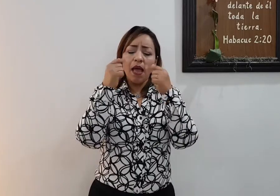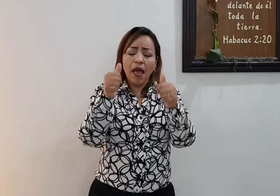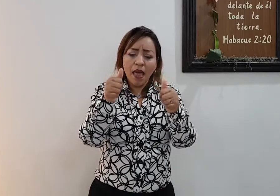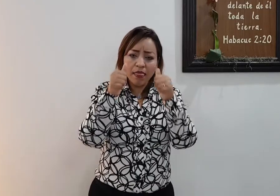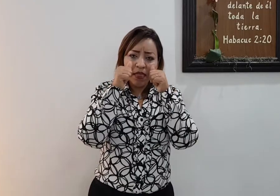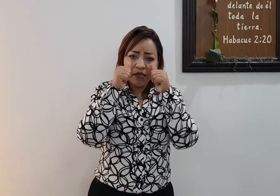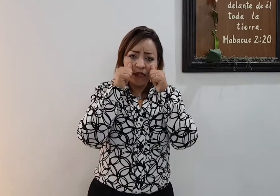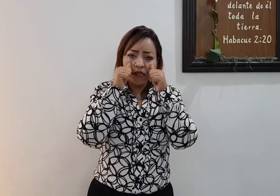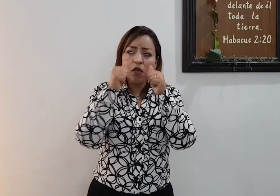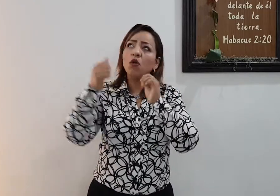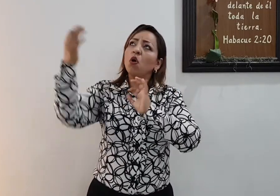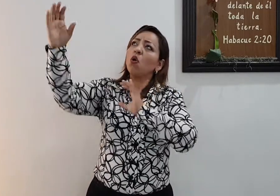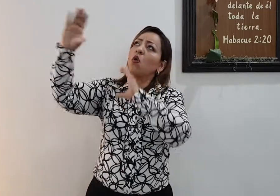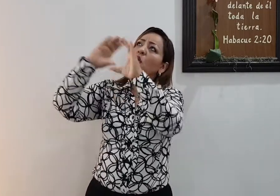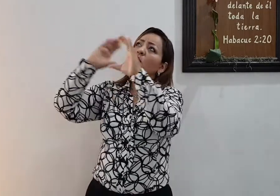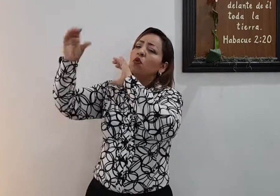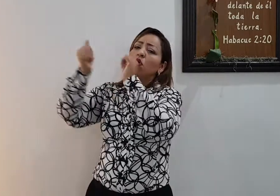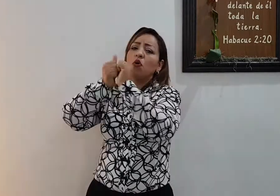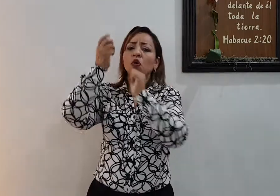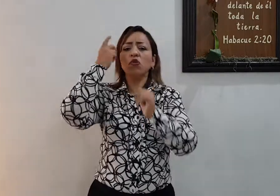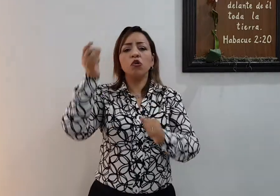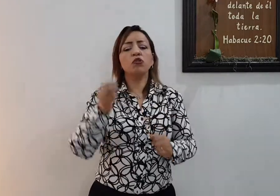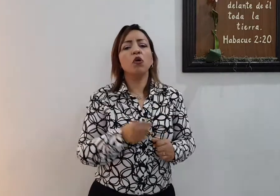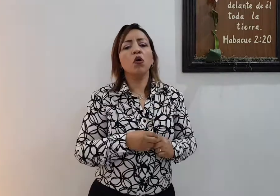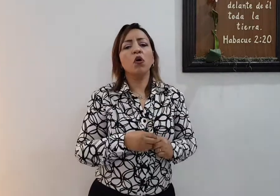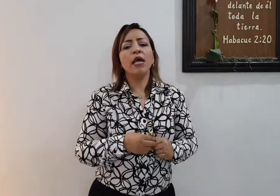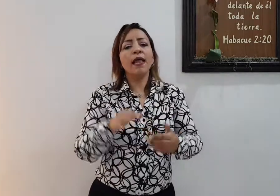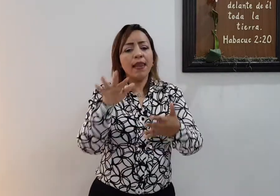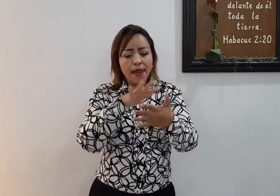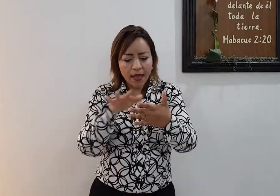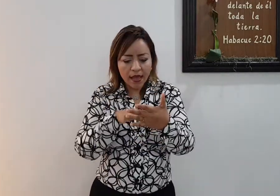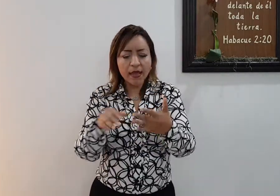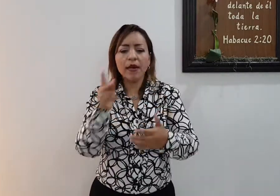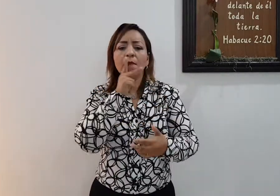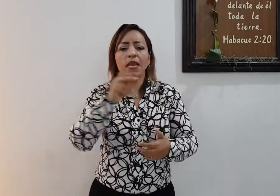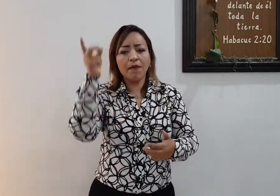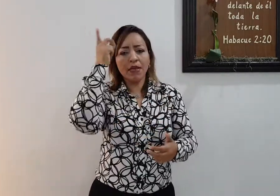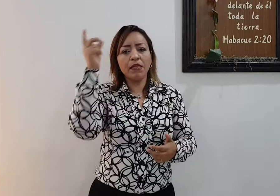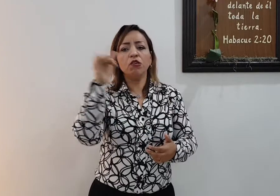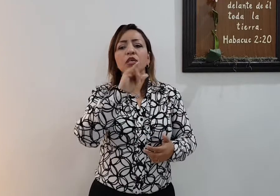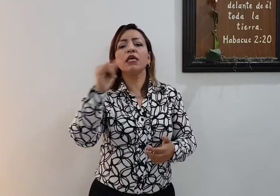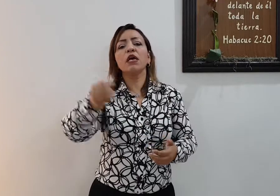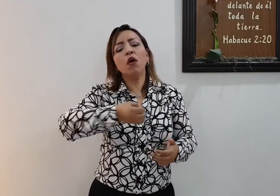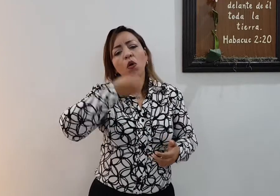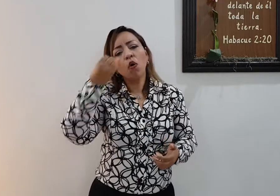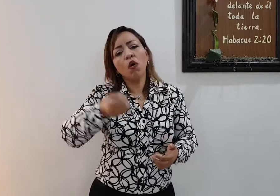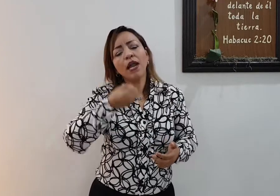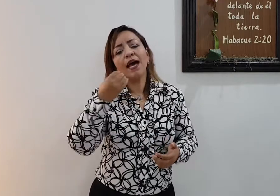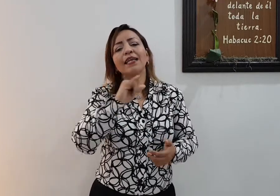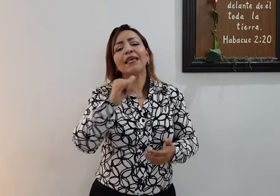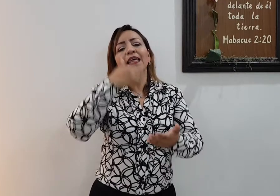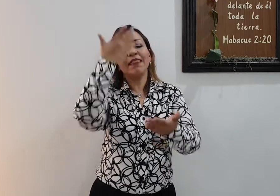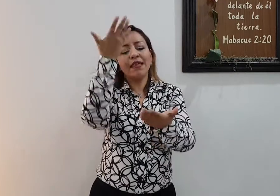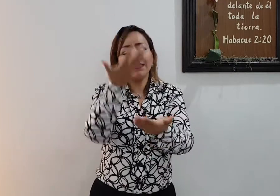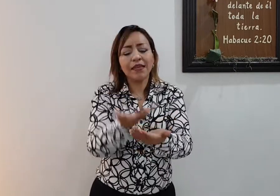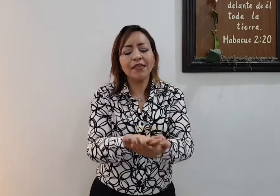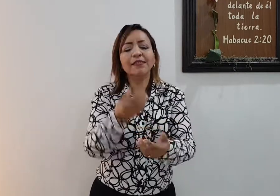No solamente leer, sino orar y descansar en Dios todas nuestras condiciones críticas,